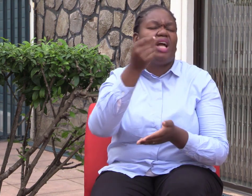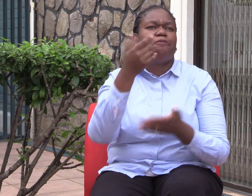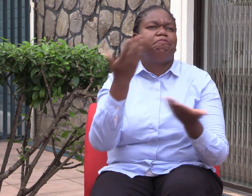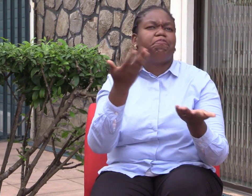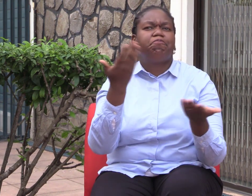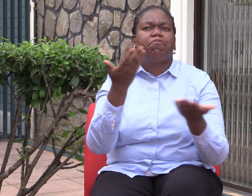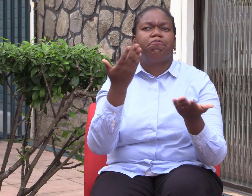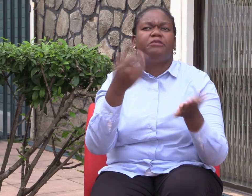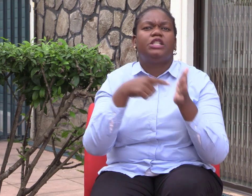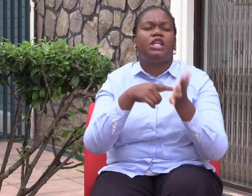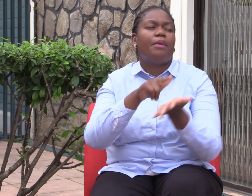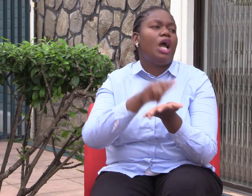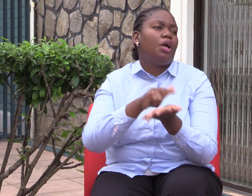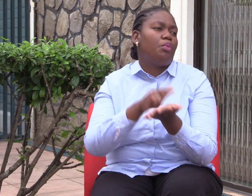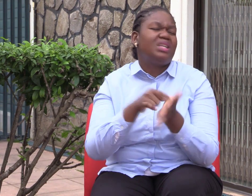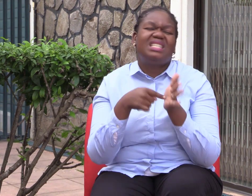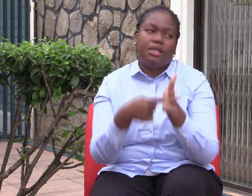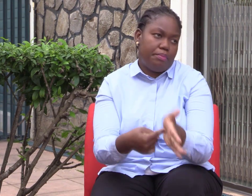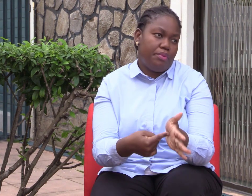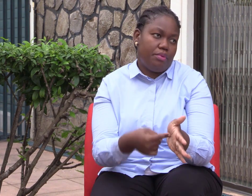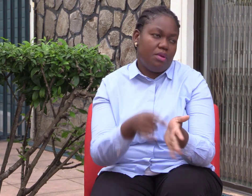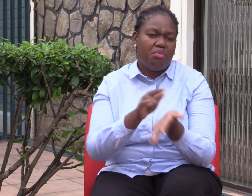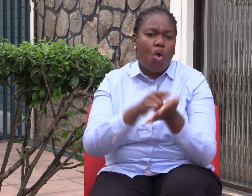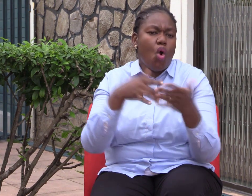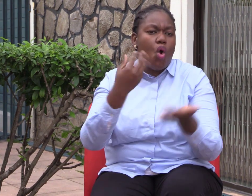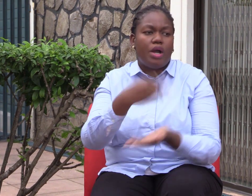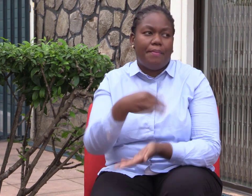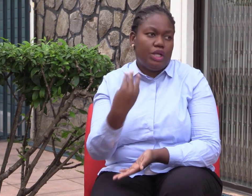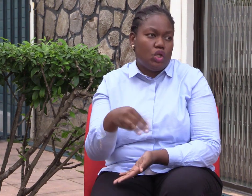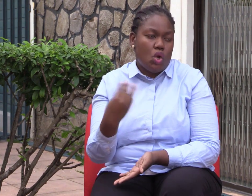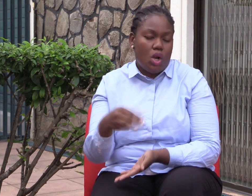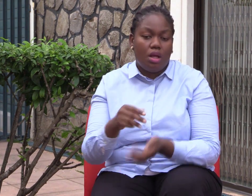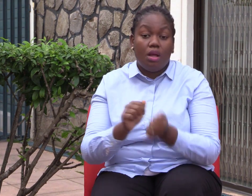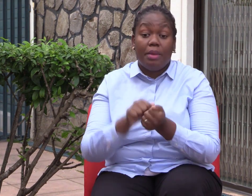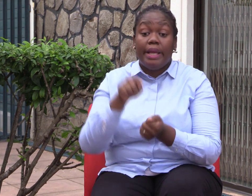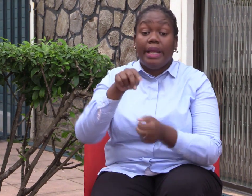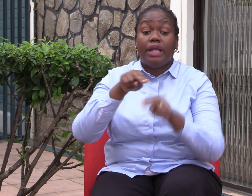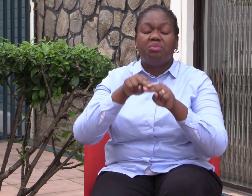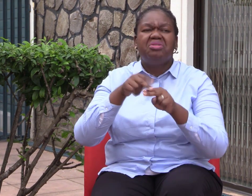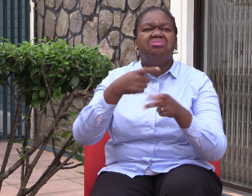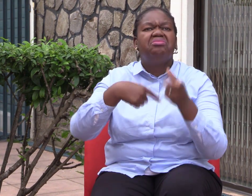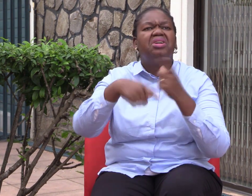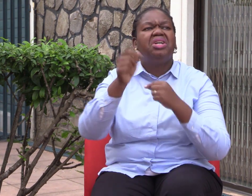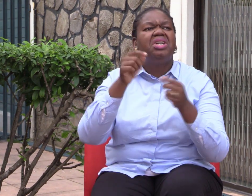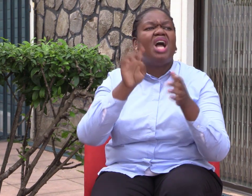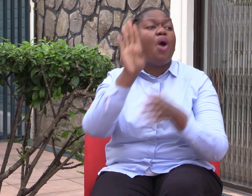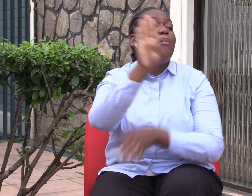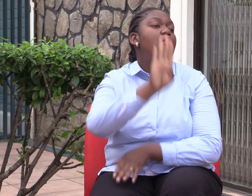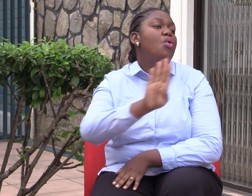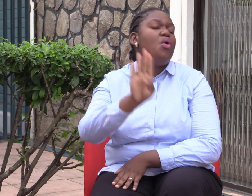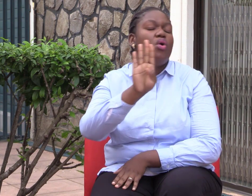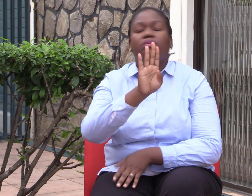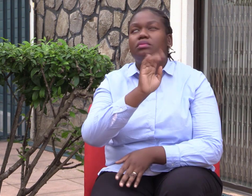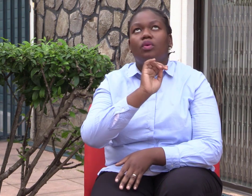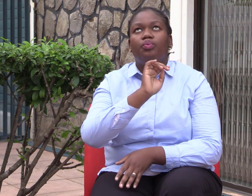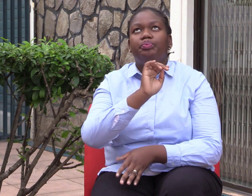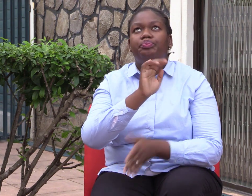quero, por exemplo, deslocar-me daqui para o bairro do aeroporto, na Matola, e ou